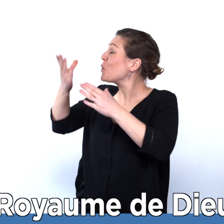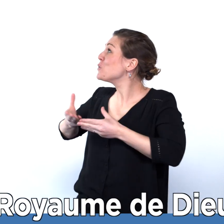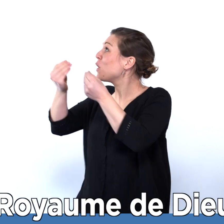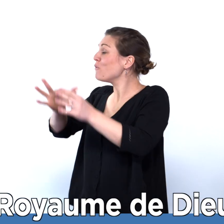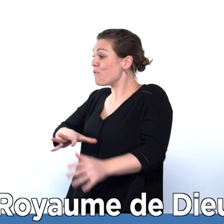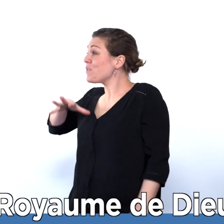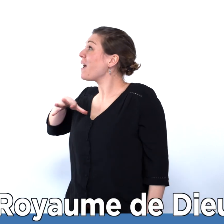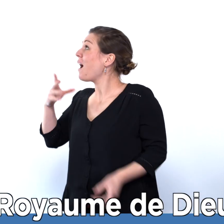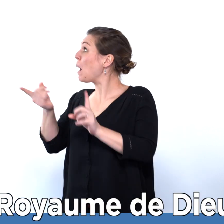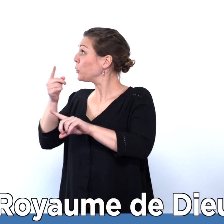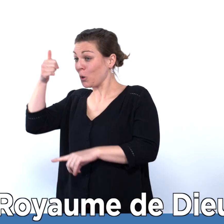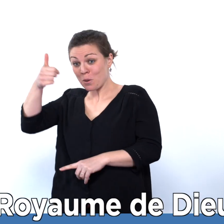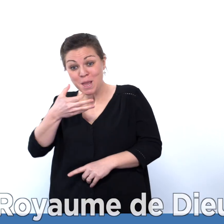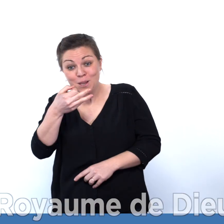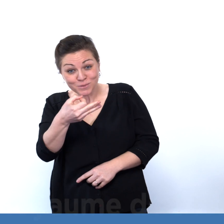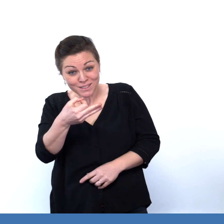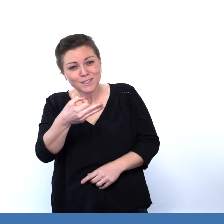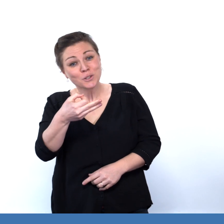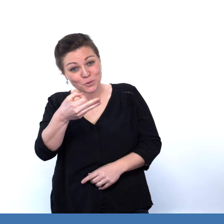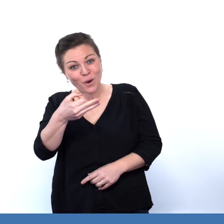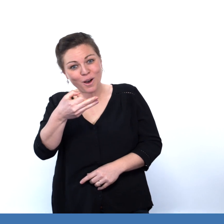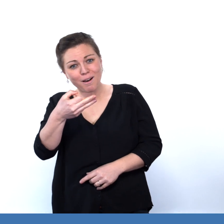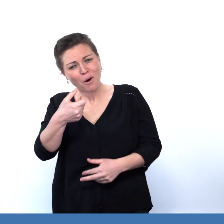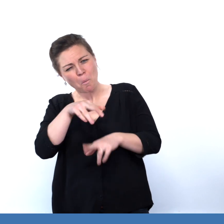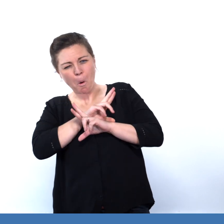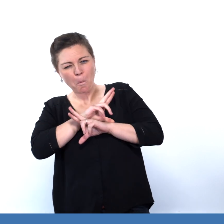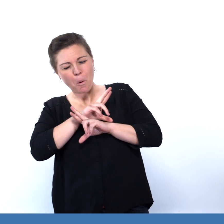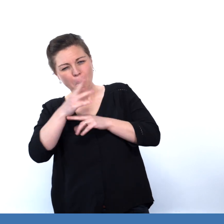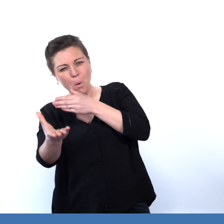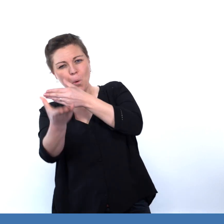puisse te dire à toi aussi, entre dans